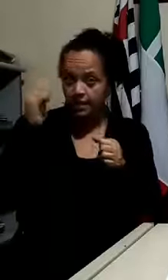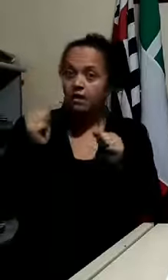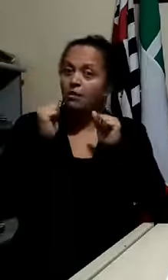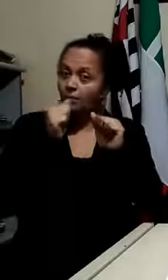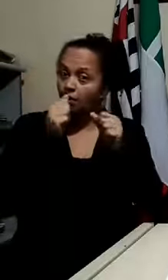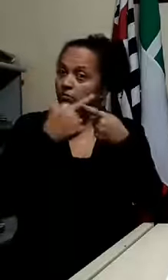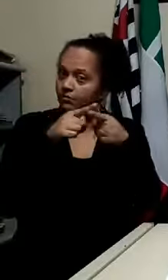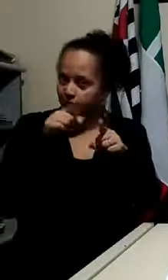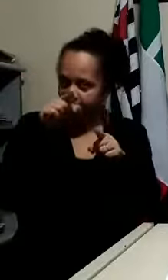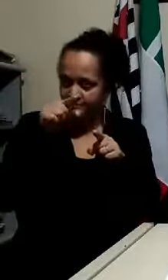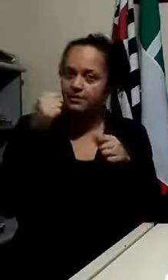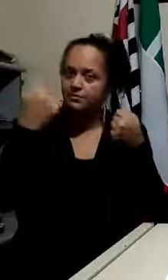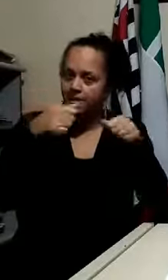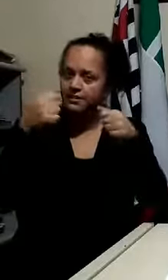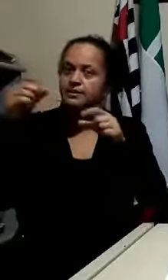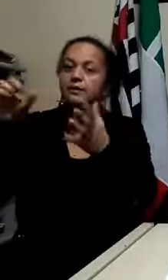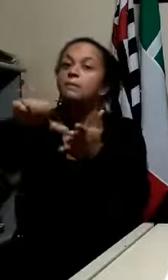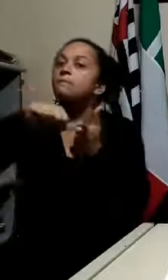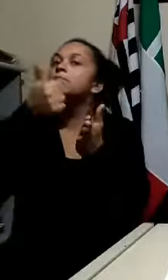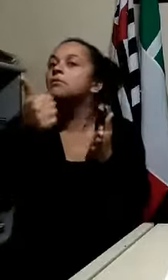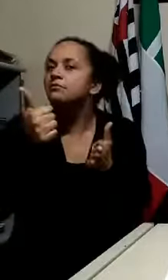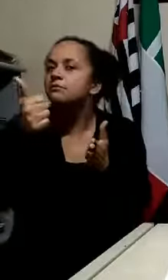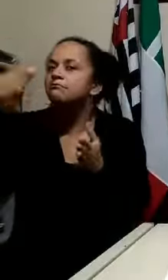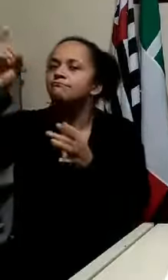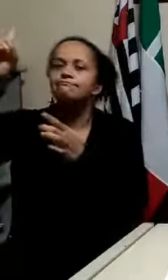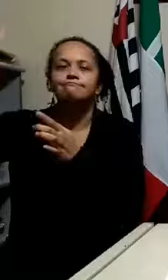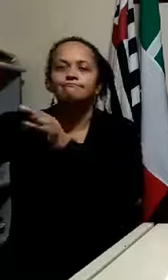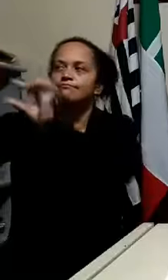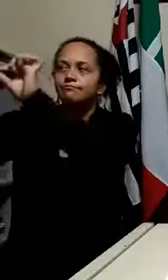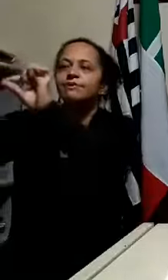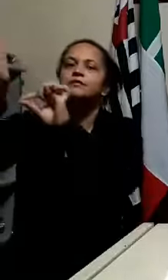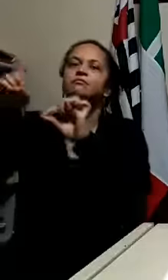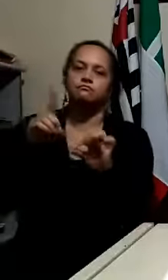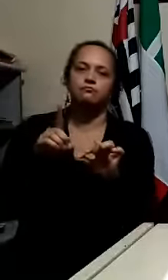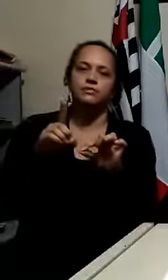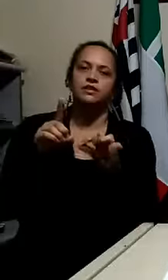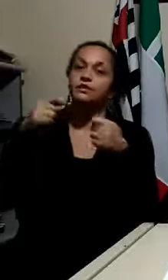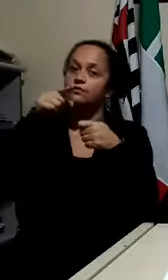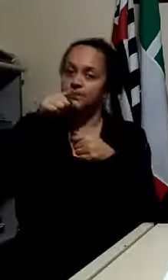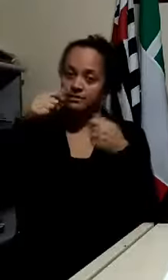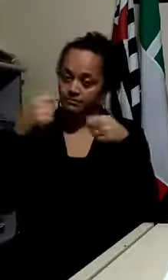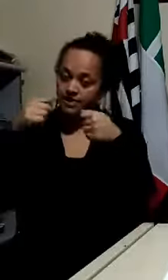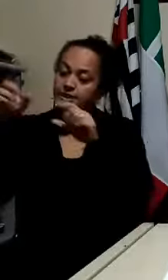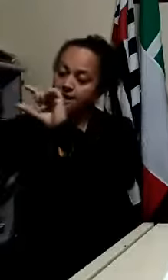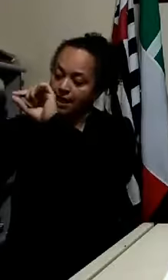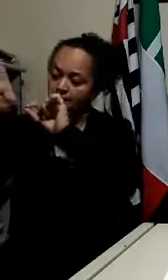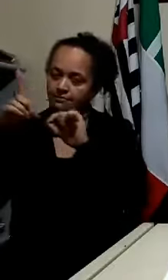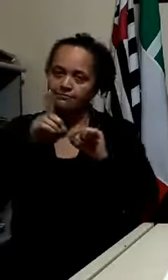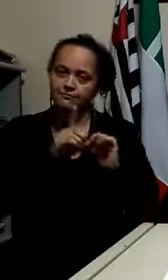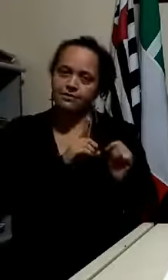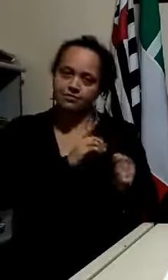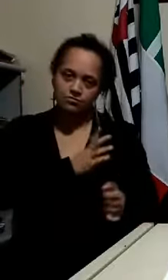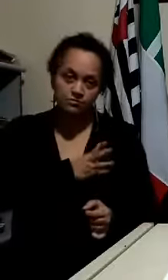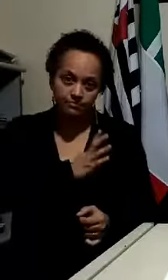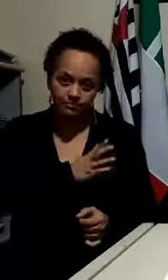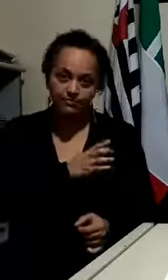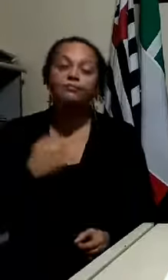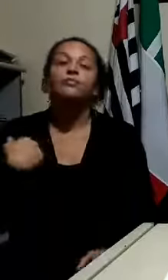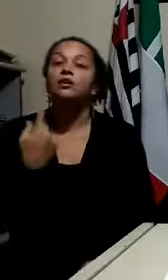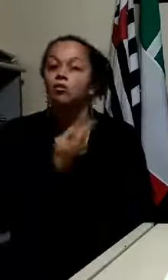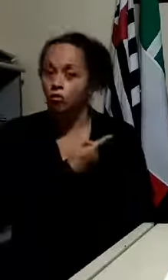que a semente da palavra ela não germine, ela não dê frutos. Por isso que nós, né,